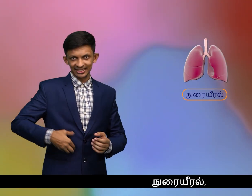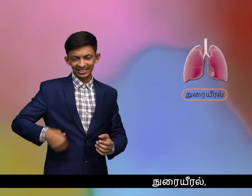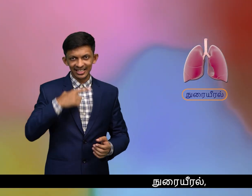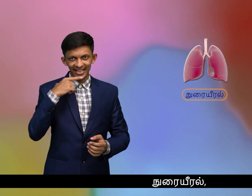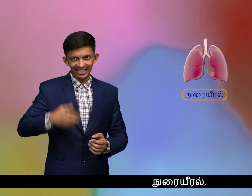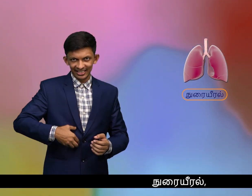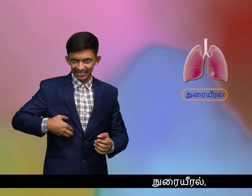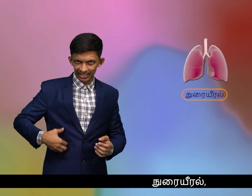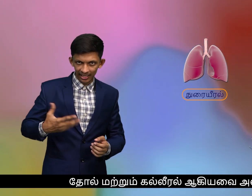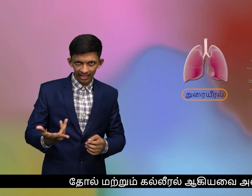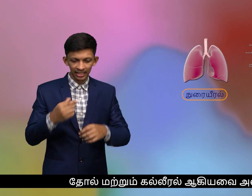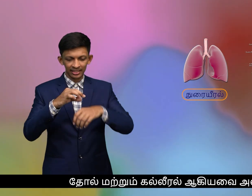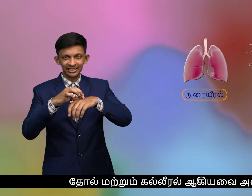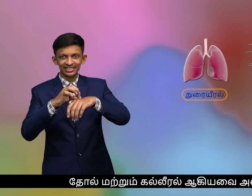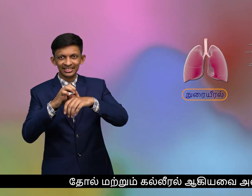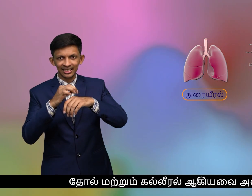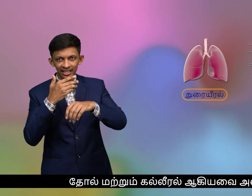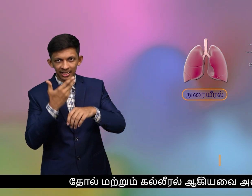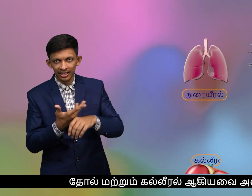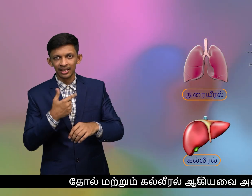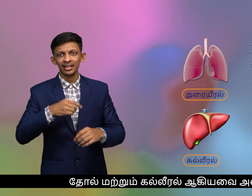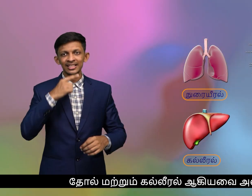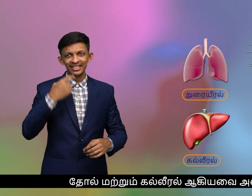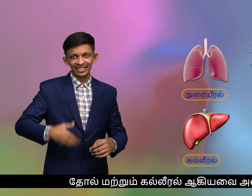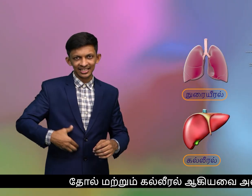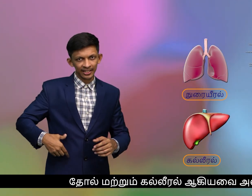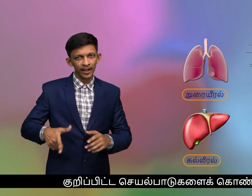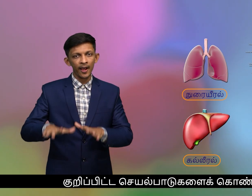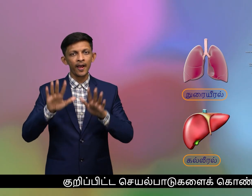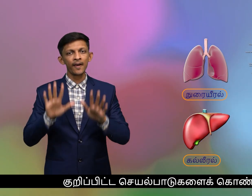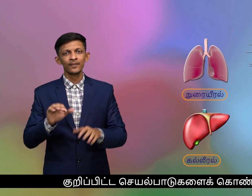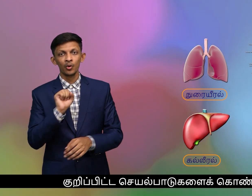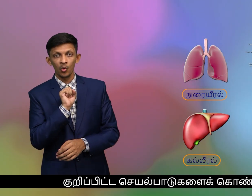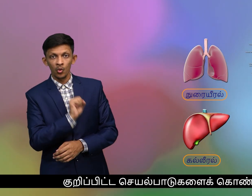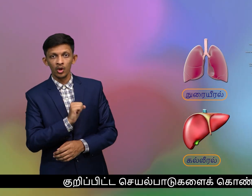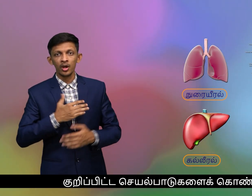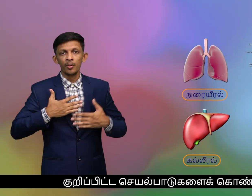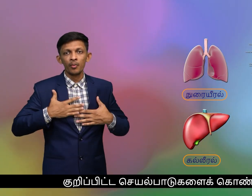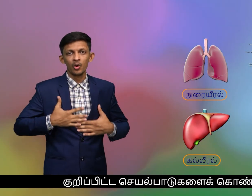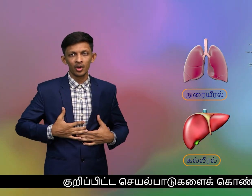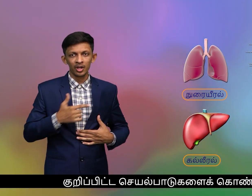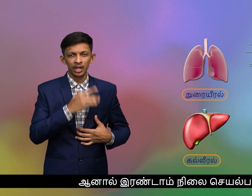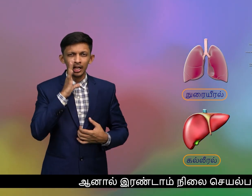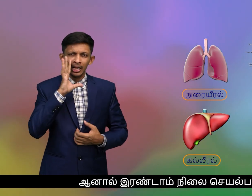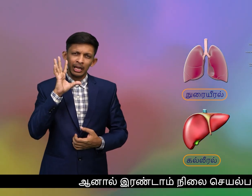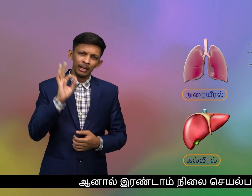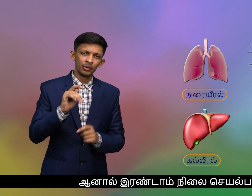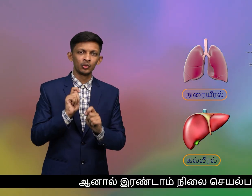நுரையீரல், தோல் மற்றும் கல்லீரல் ஆகியவை அவற்றின் குறிப்பிட்ட செயல்பாடுகளை கொண்டுள்ளன, ஆனால் இரண்டாம்